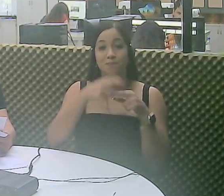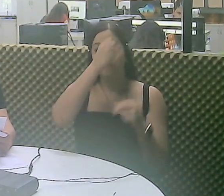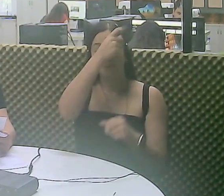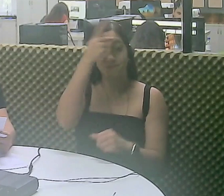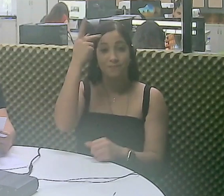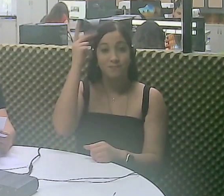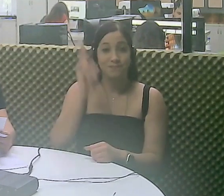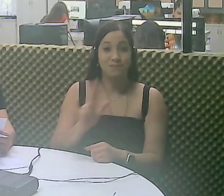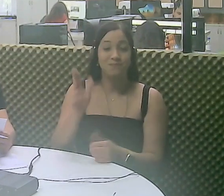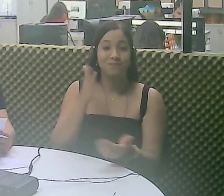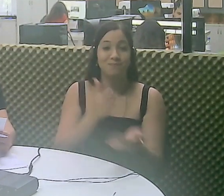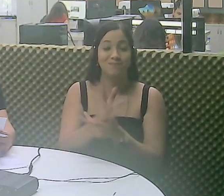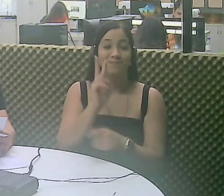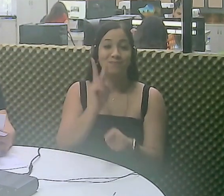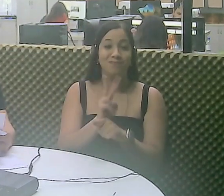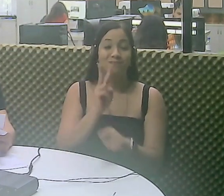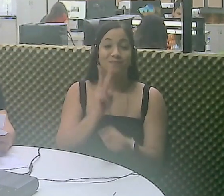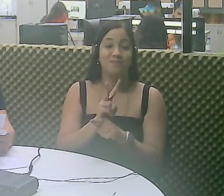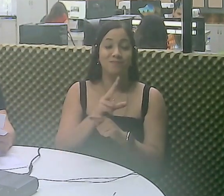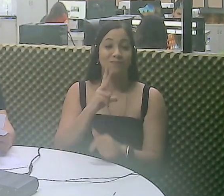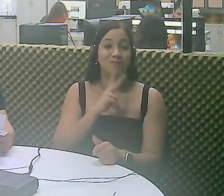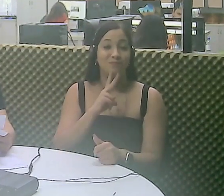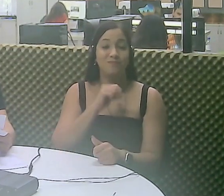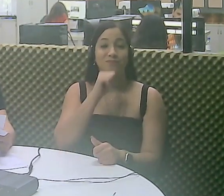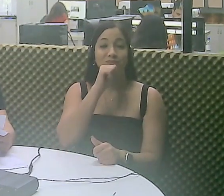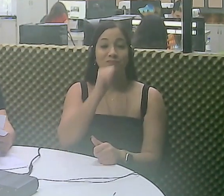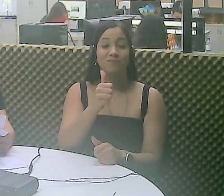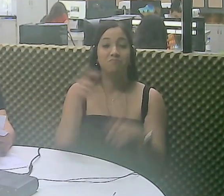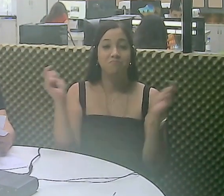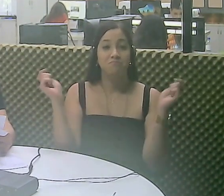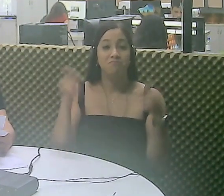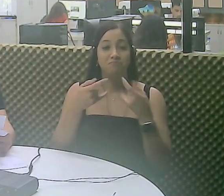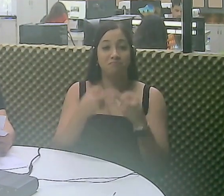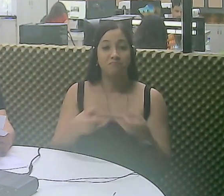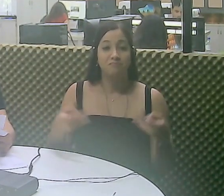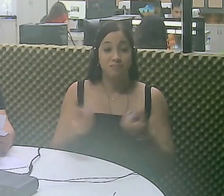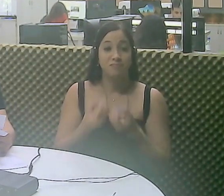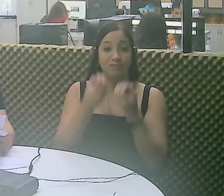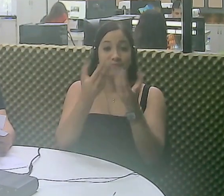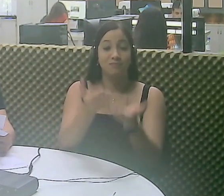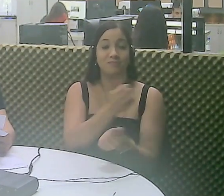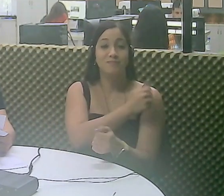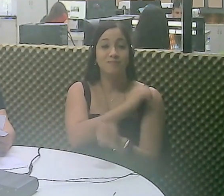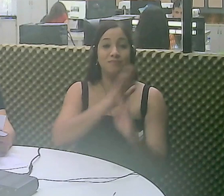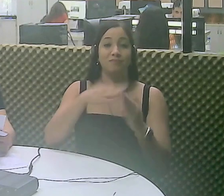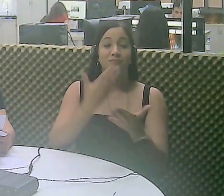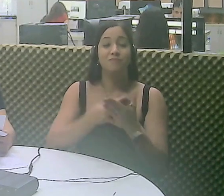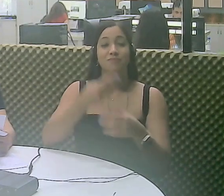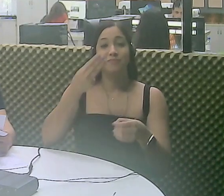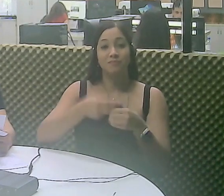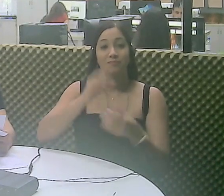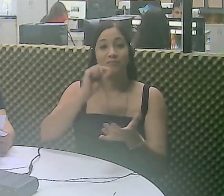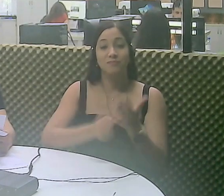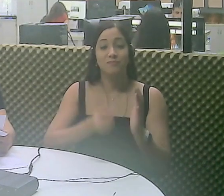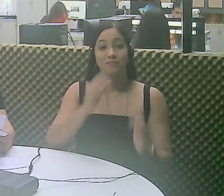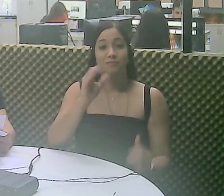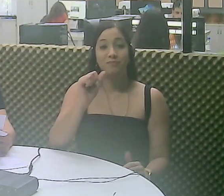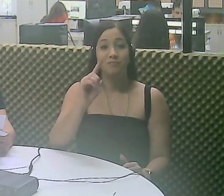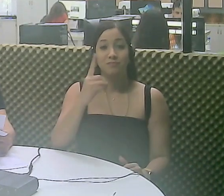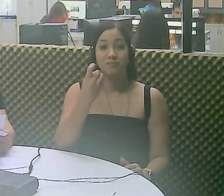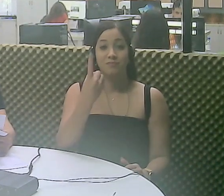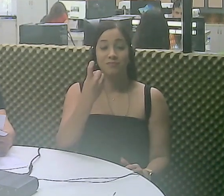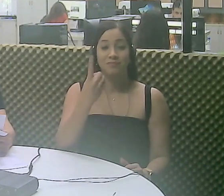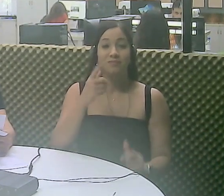a Prefeitura lançou o programa Cuidado Íntimo. Ele garante acesso a absorventes para alunas da rede municipal inscritas no